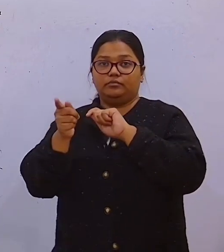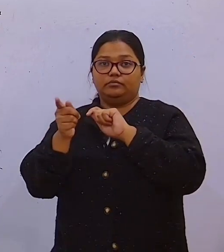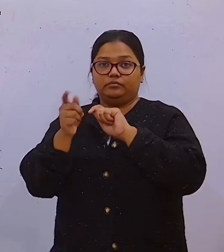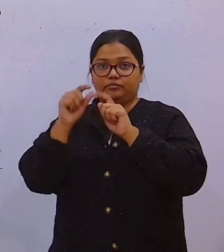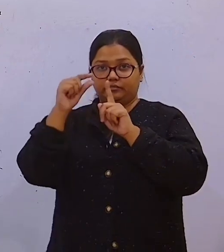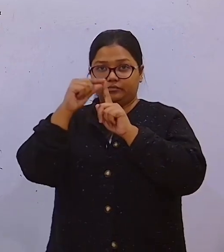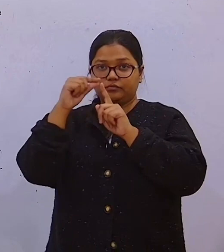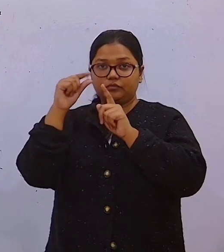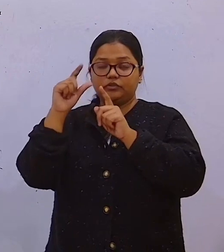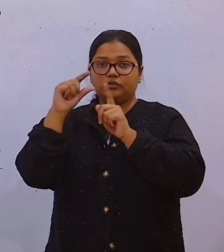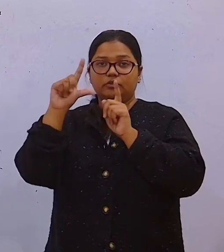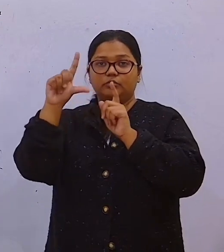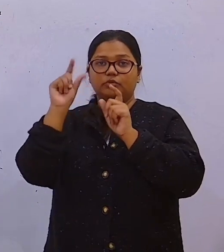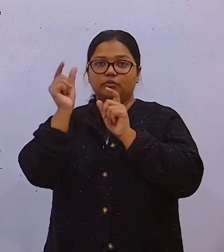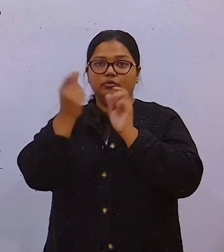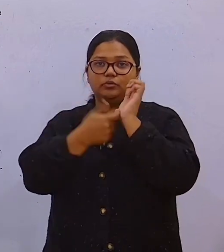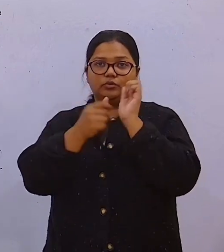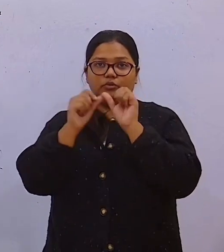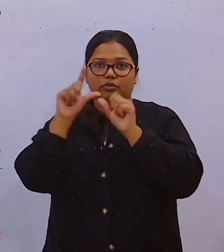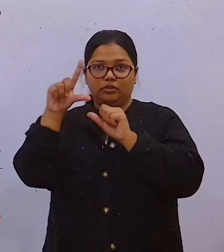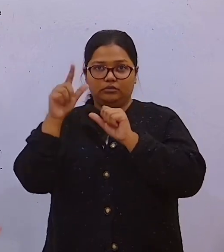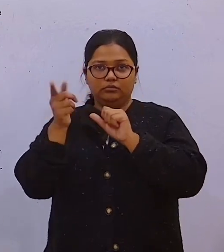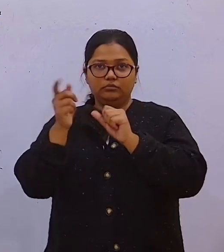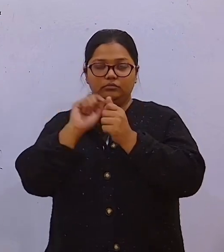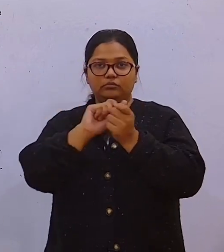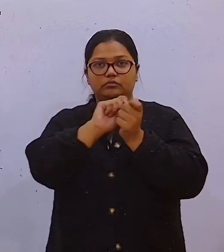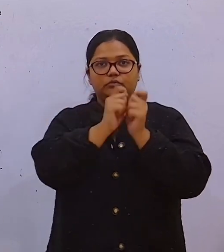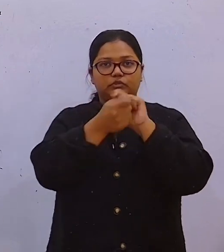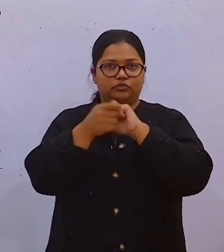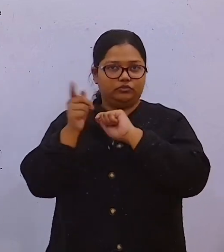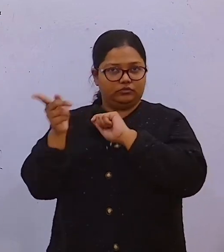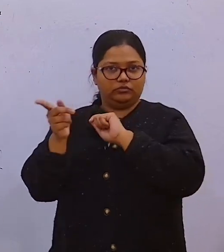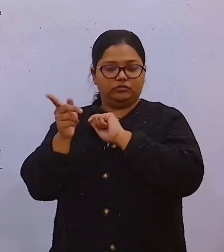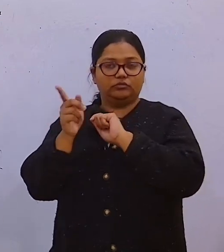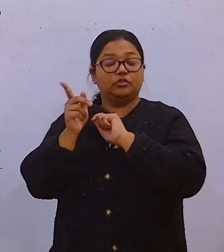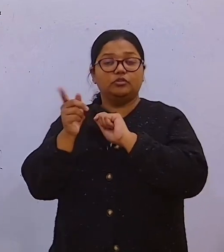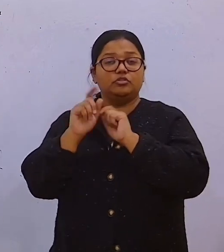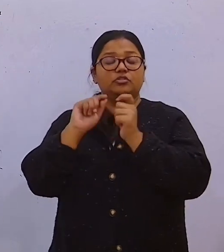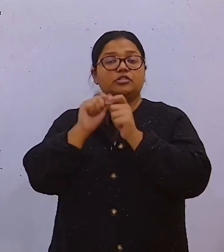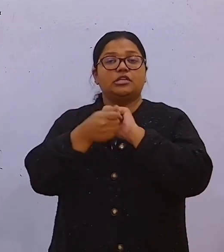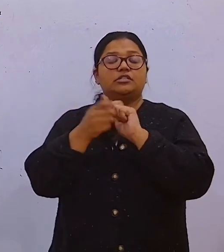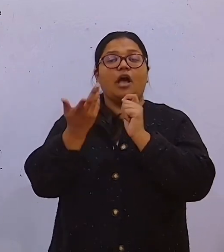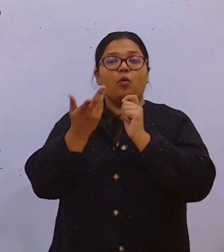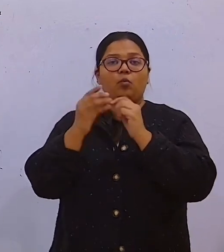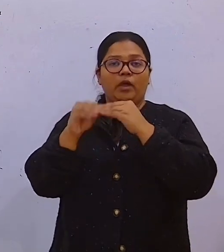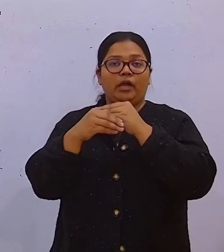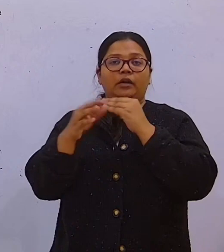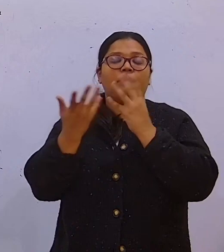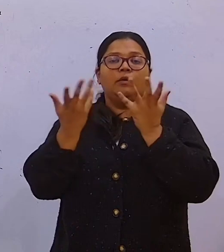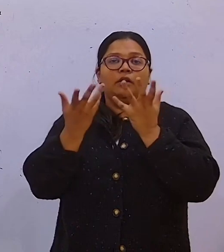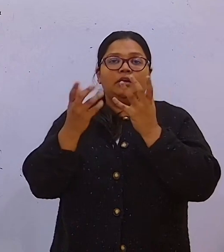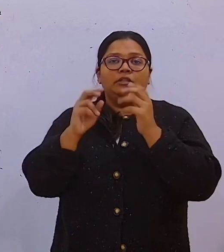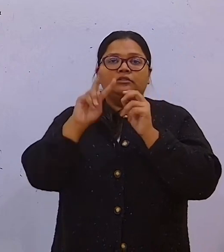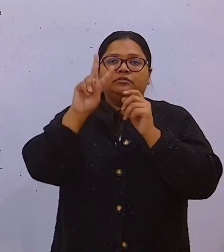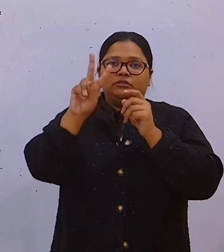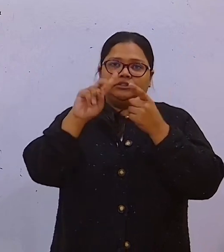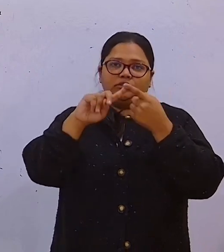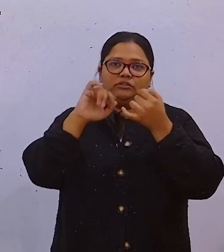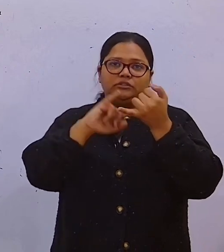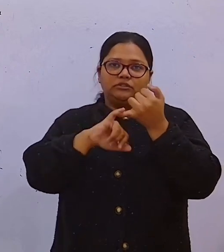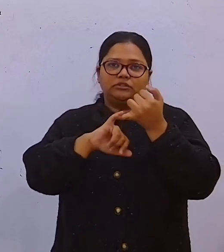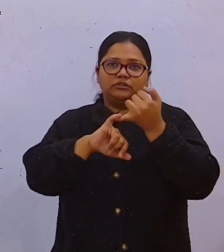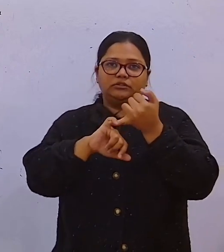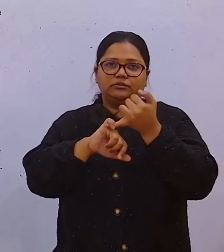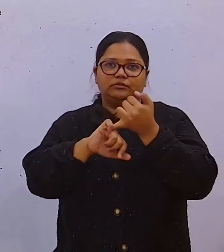हूँ, अनकाउंटेबल नाउन जिसकी गिनती ना कराना हो लेकिन फिर भी हमको बताना है ना